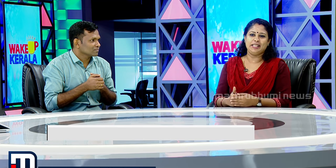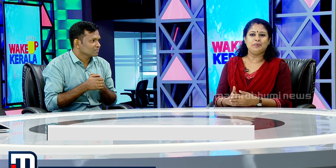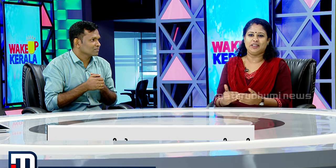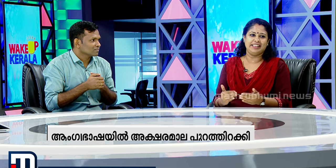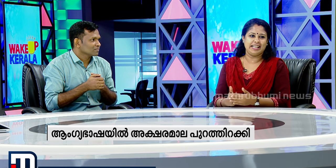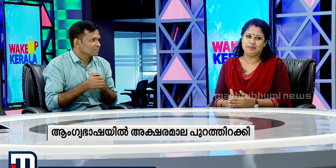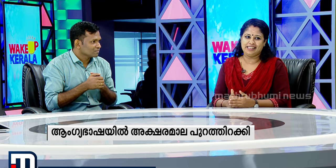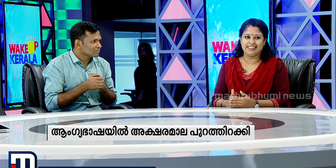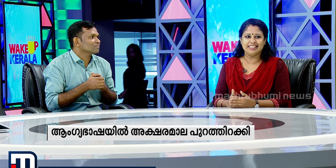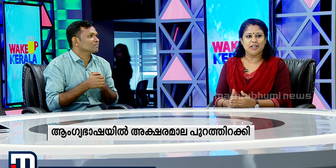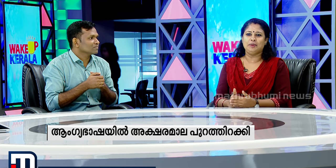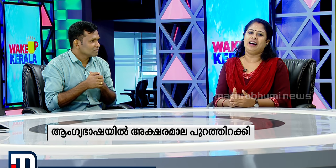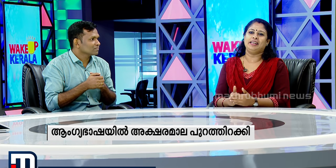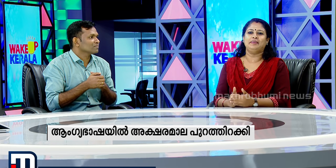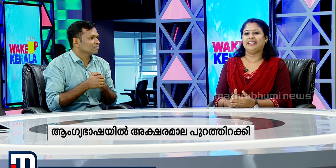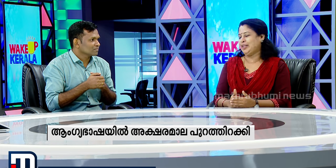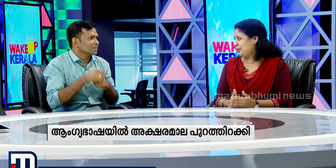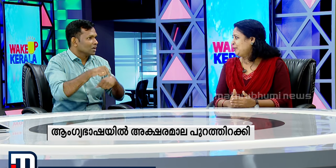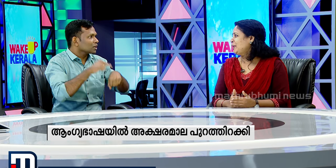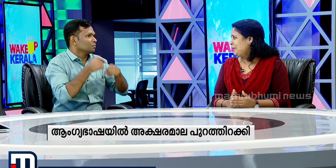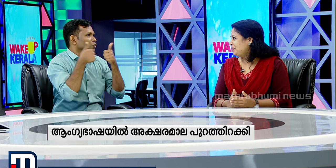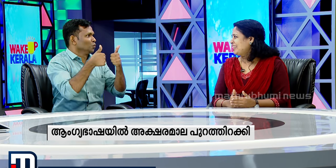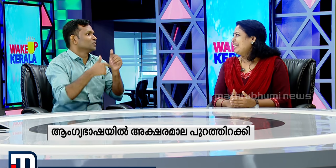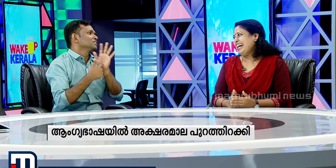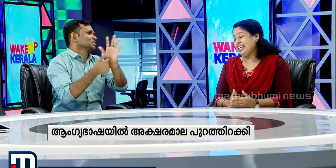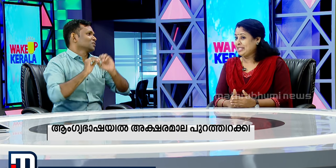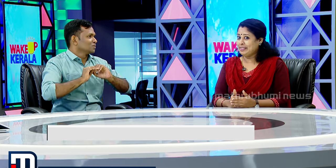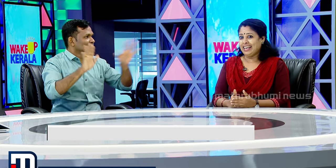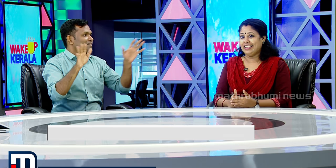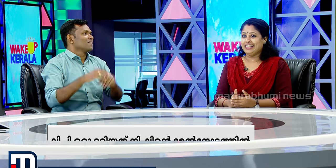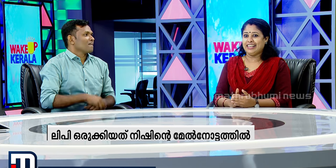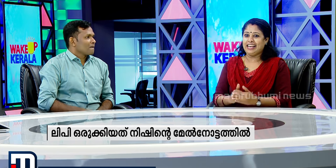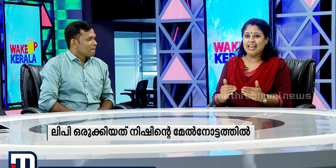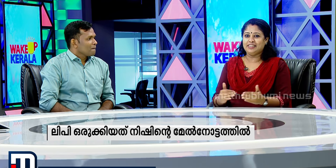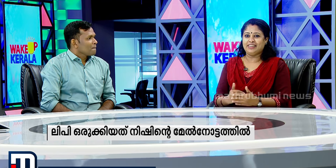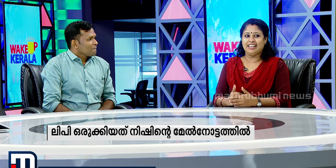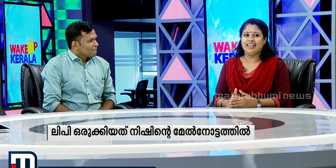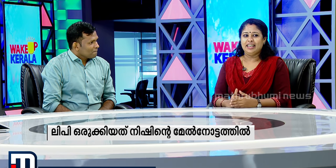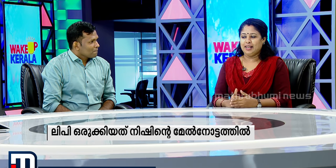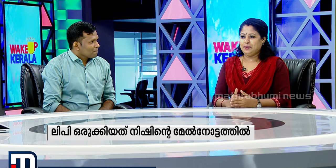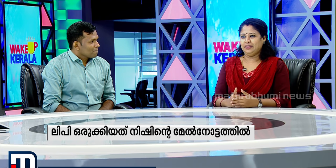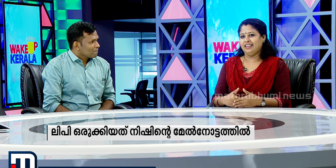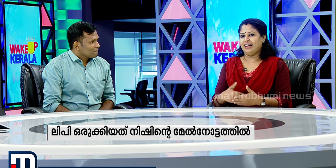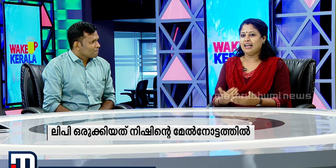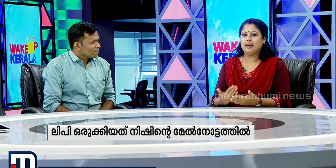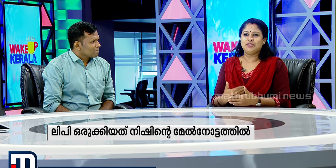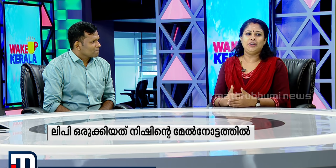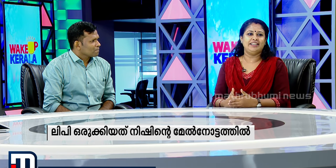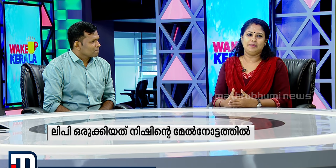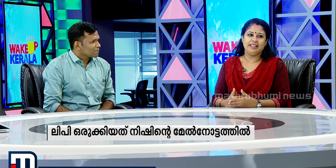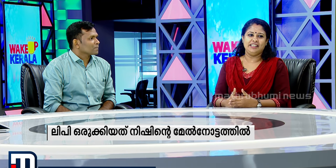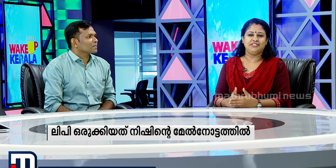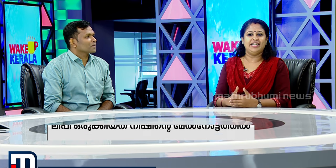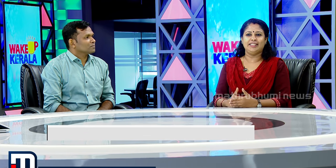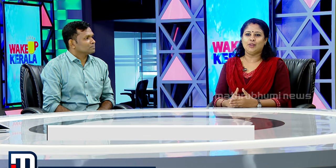സമയത്ത് തന്നെ ഇത് പുറത്തിറക്കാൻ പറ്റിയത് ഞങ്ങളുടെ ഒരു ഭാഗ്യമായി കരുതുന്നു ആ ഈ സമയം നല്ലതാണ് കാരണം എല്ലാവരും വളരെ പിന്നെ